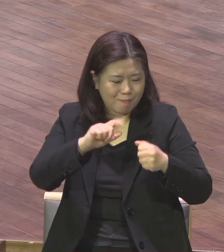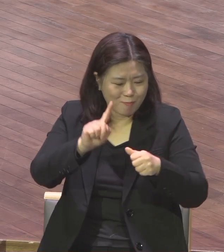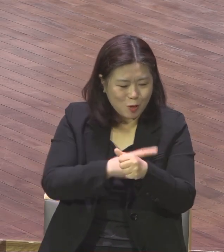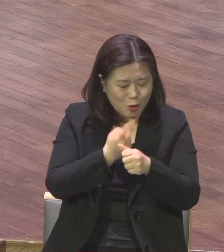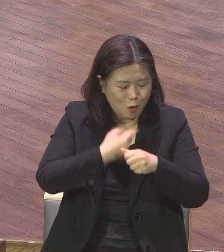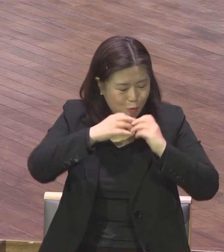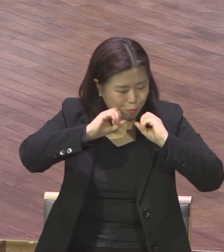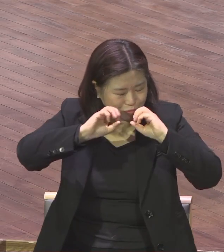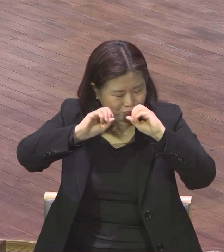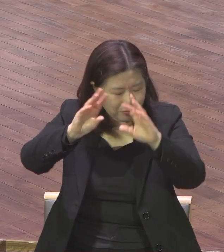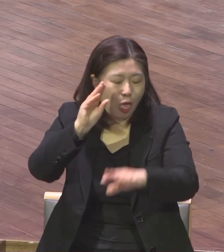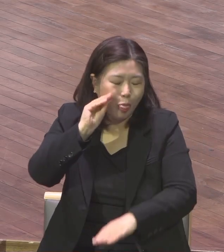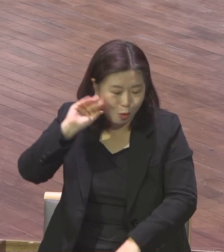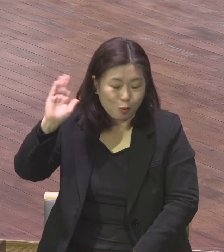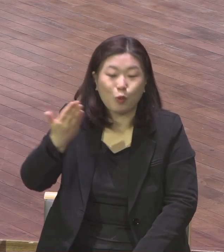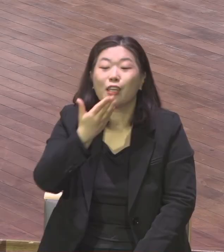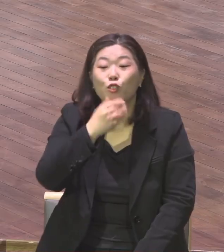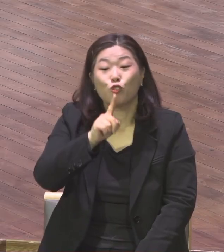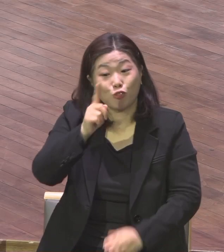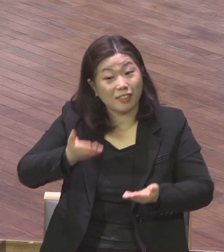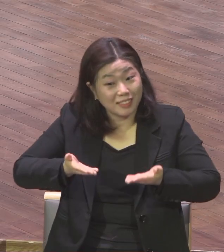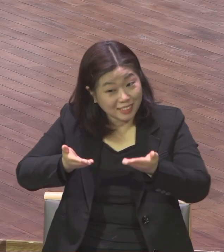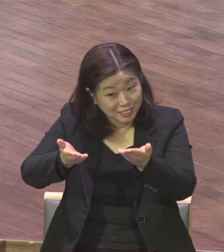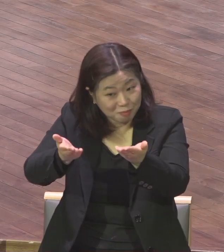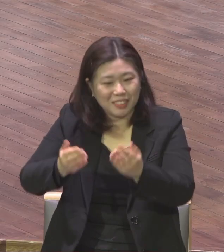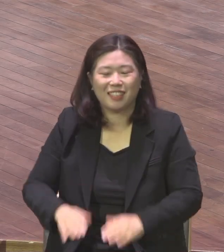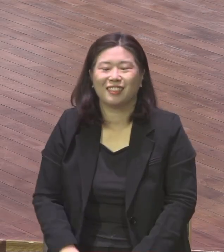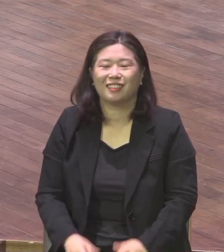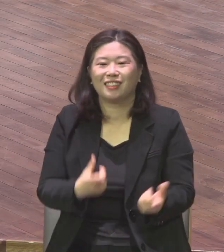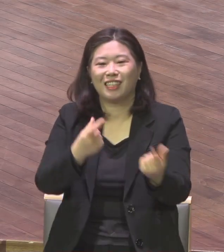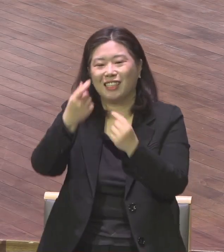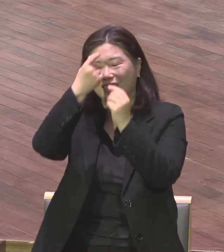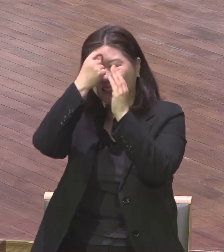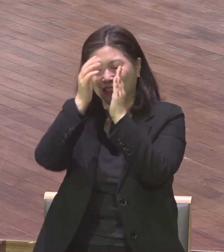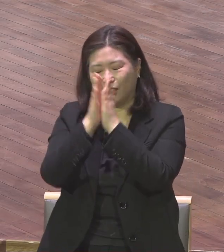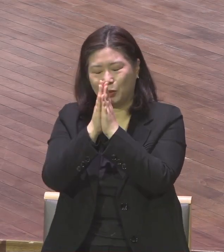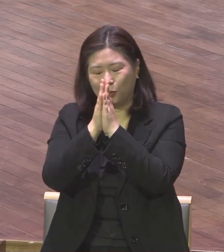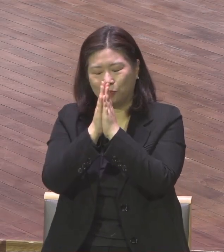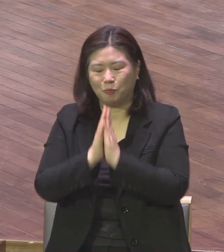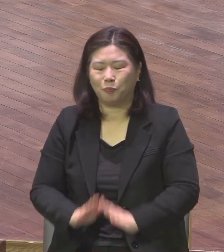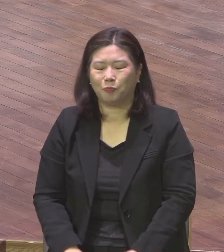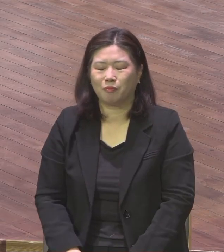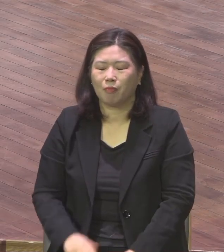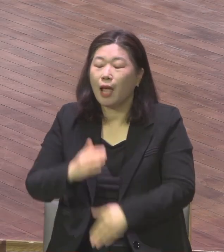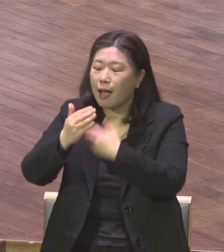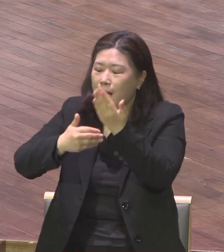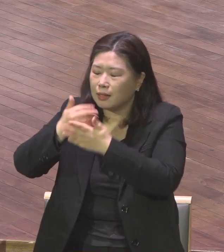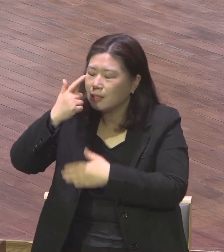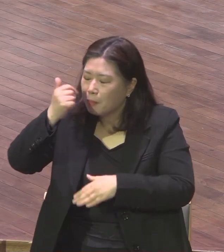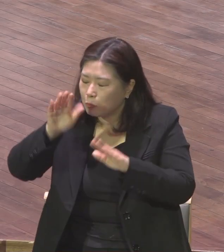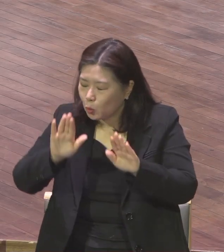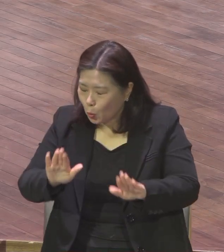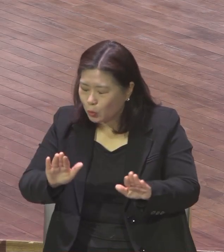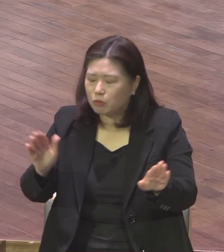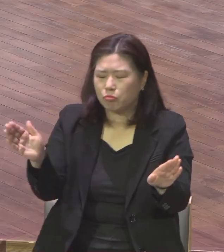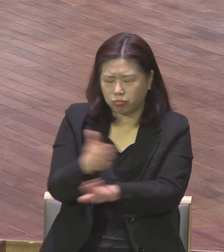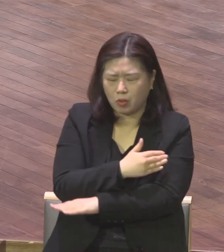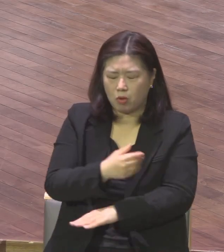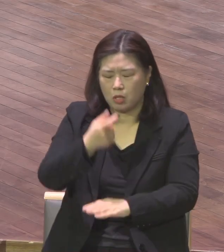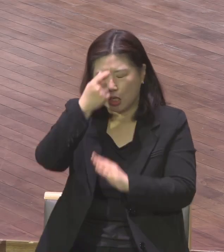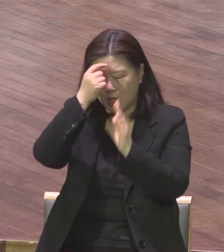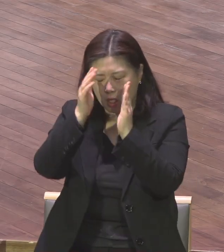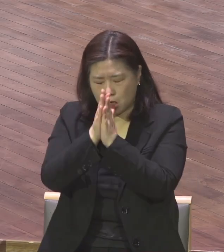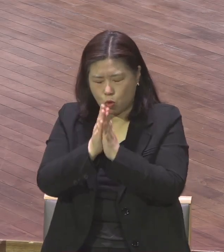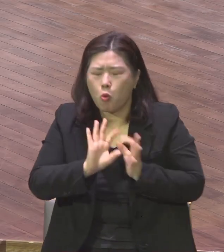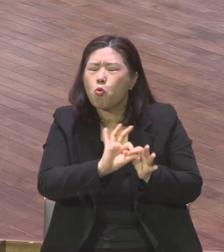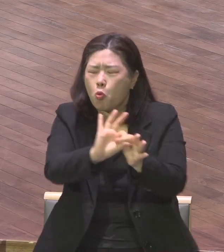되시기를 주님으로 축복합니다. 기도합시다. 아버지 하나님, 영계 모든 성도는 오늘부터 참으로 기도